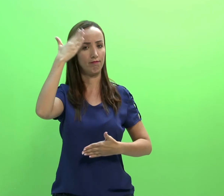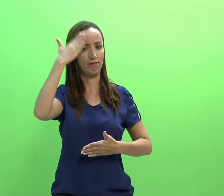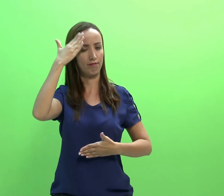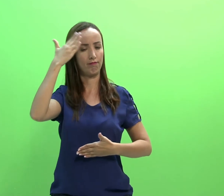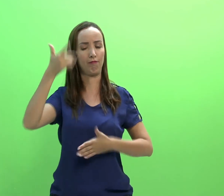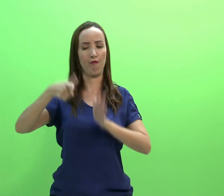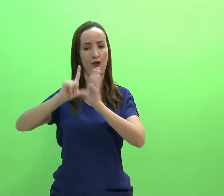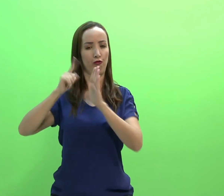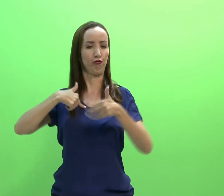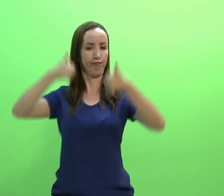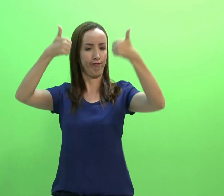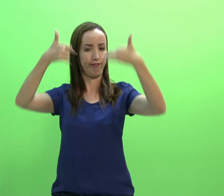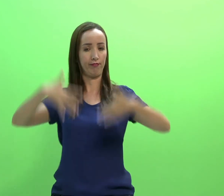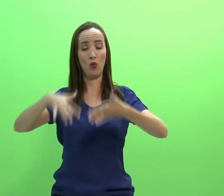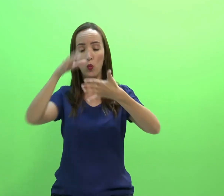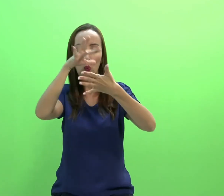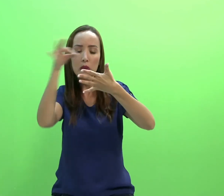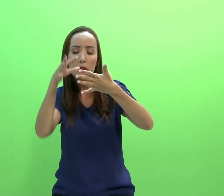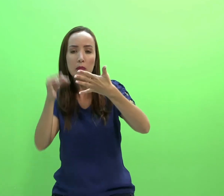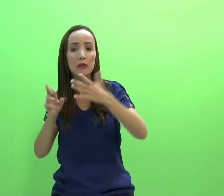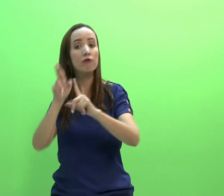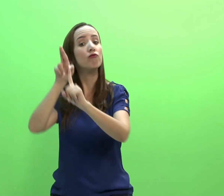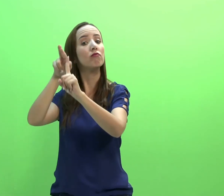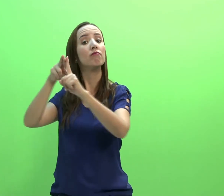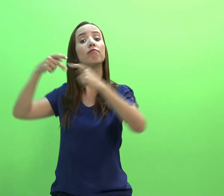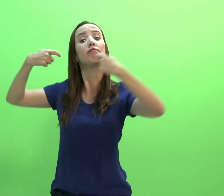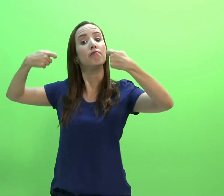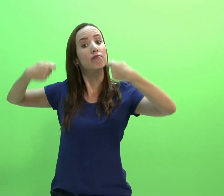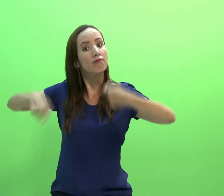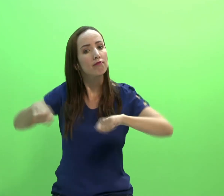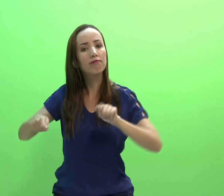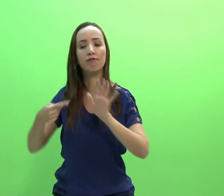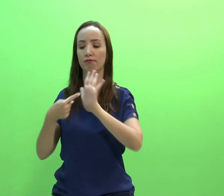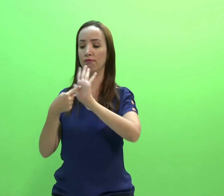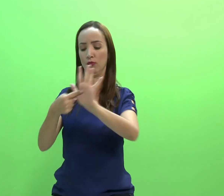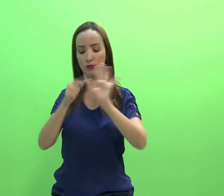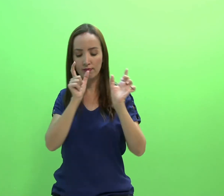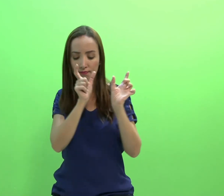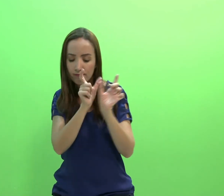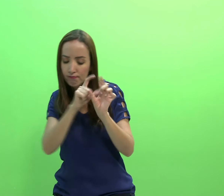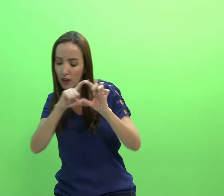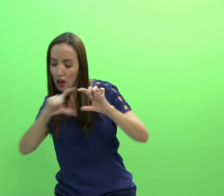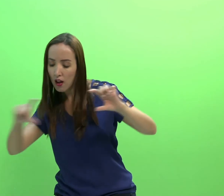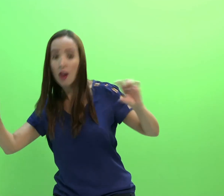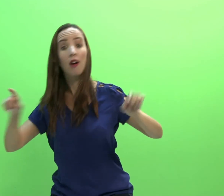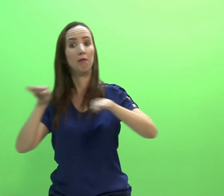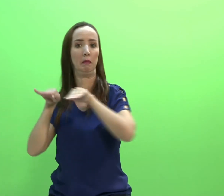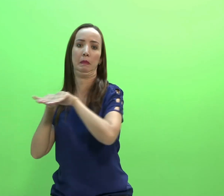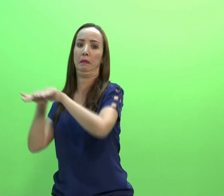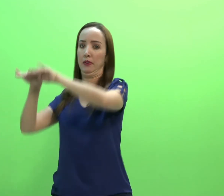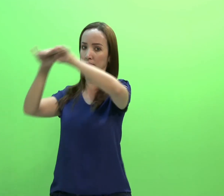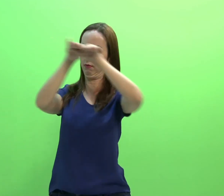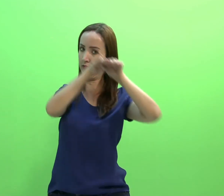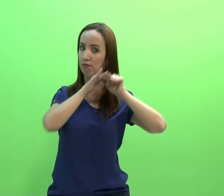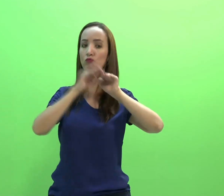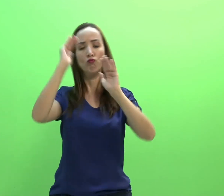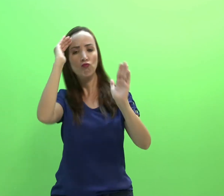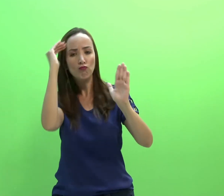a referência nesse ponto. Então, conforme já estudamos, sabemos que as normas